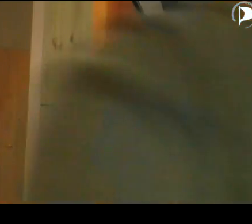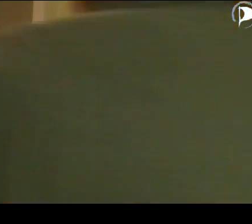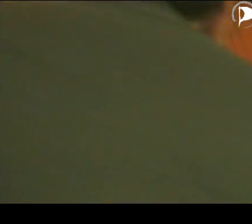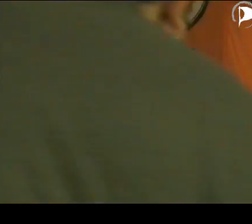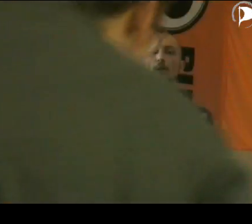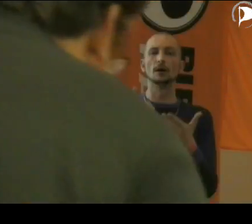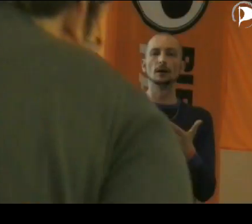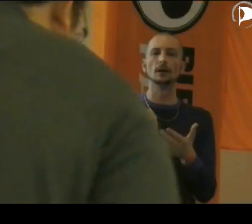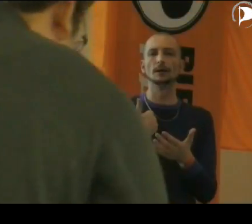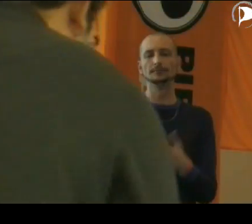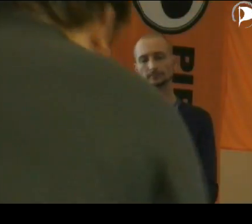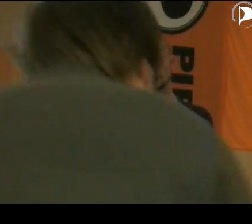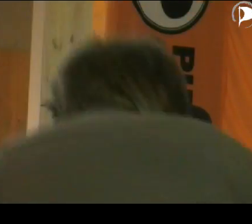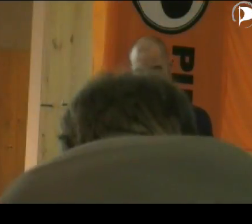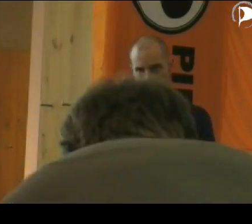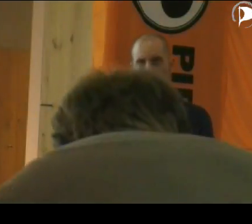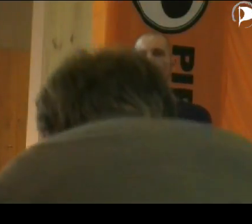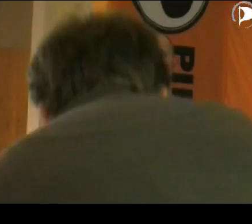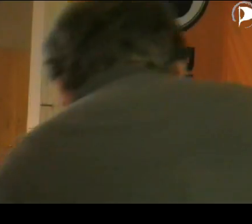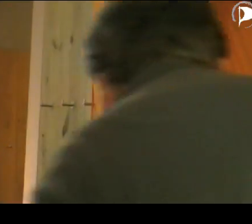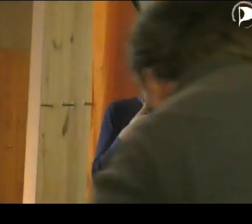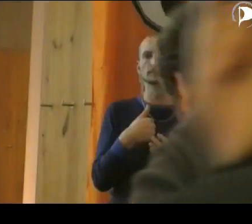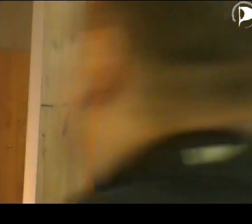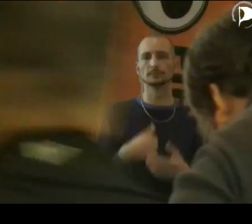also ist das war es jetzt vor mir